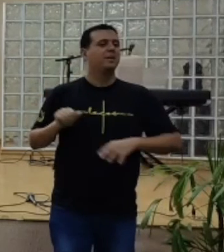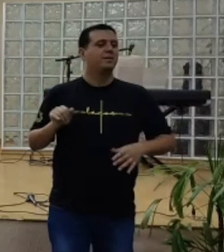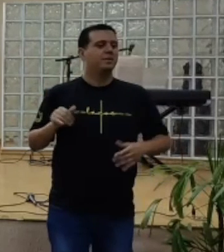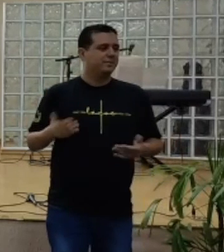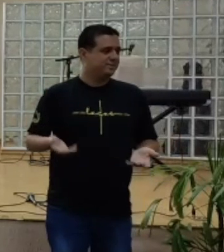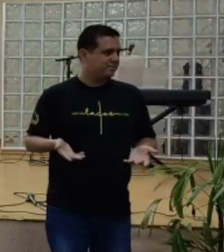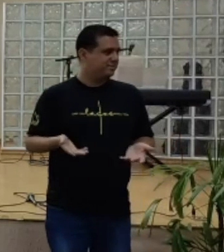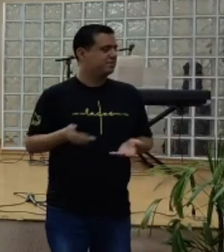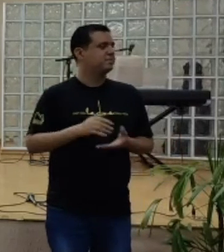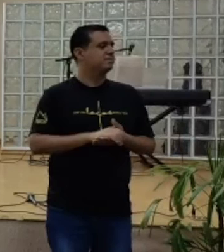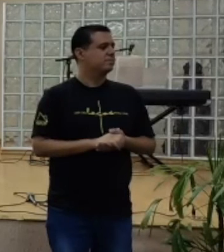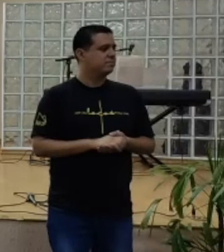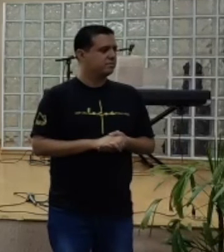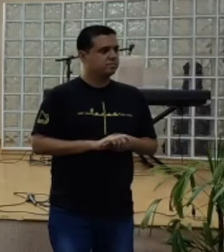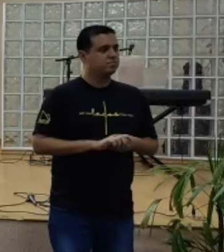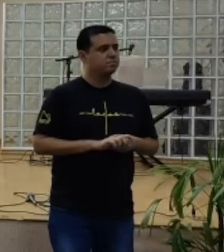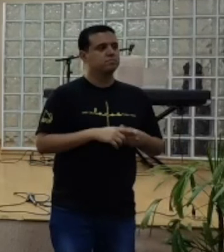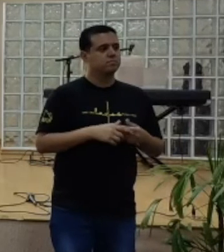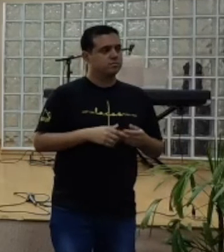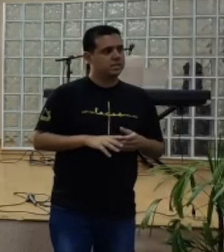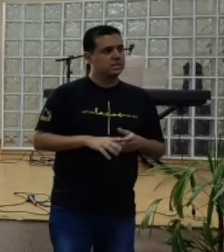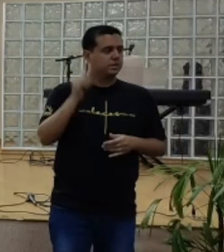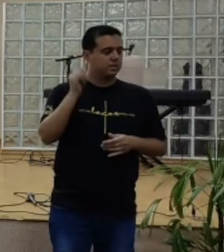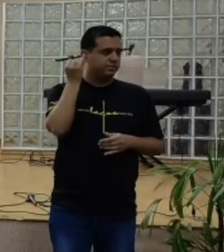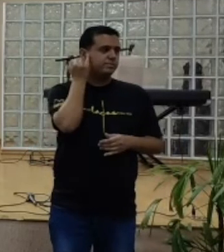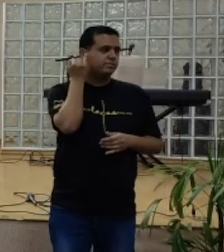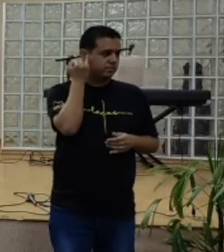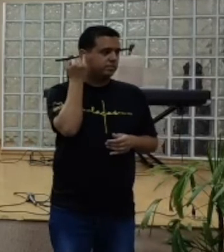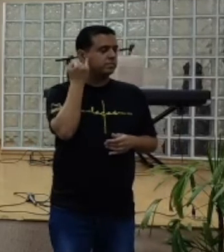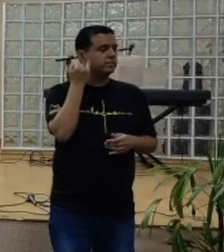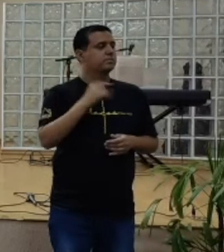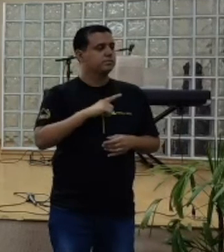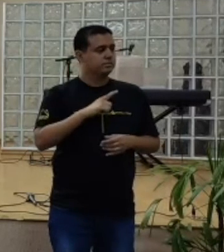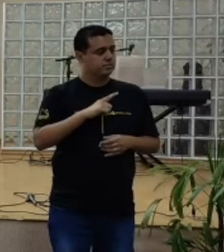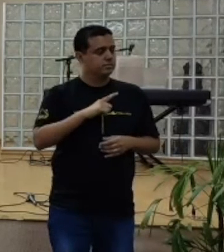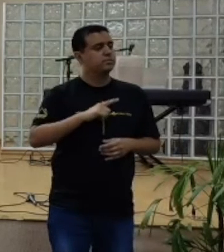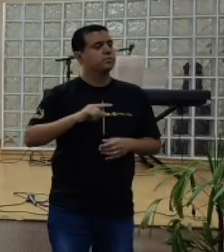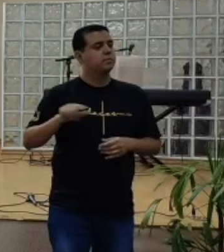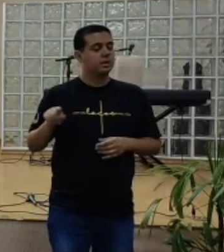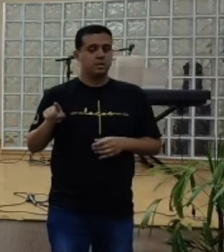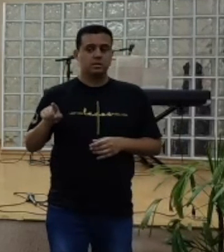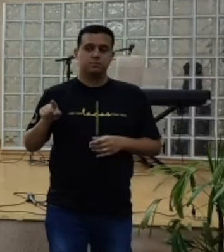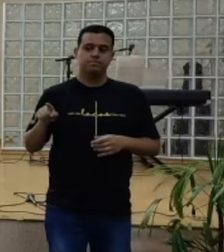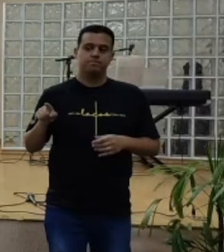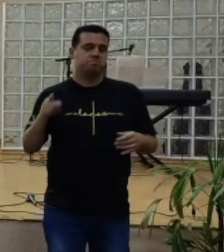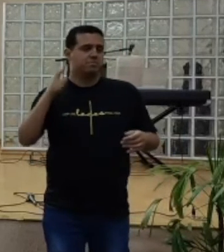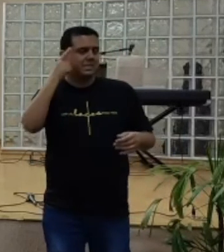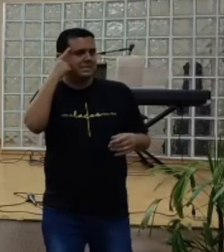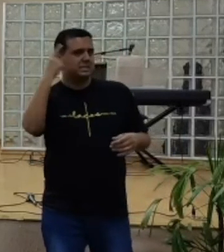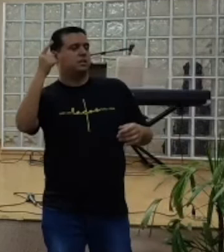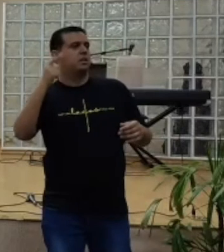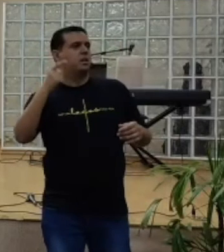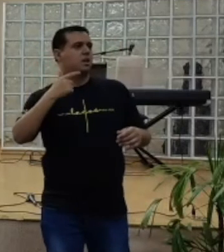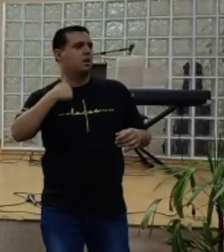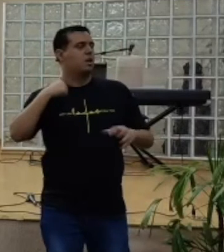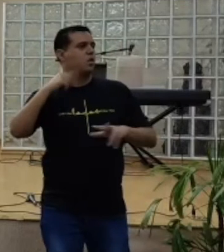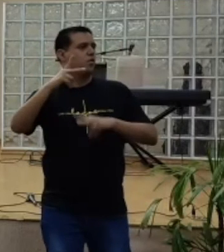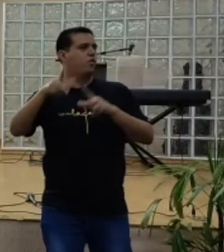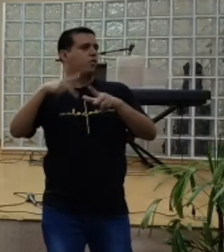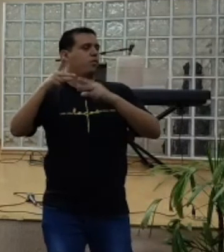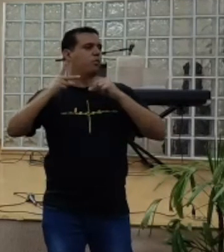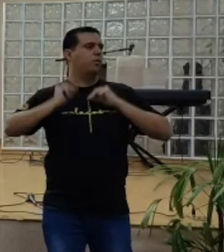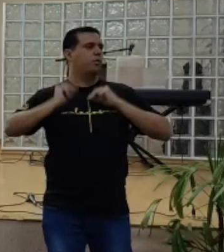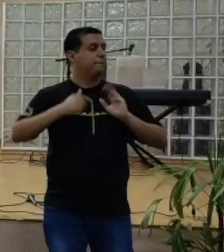fosse desprezado e que ele ficasse na posição de herdeiro. E o